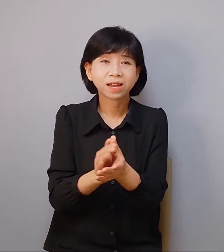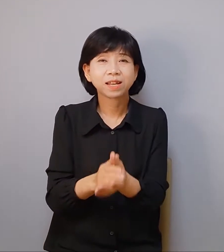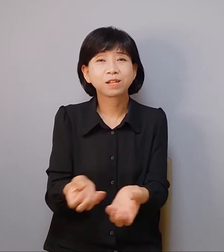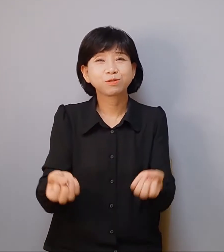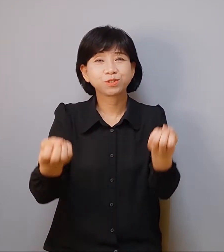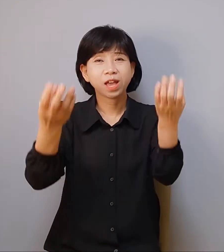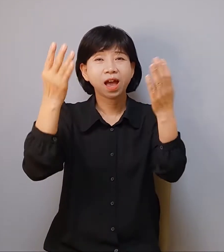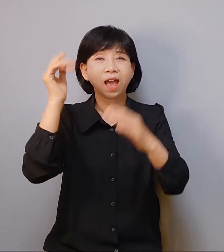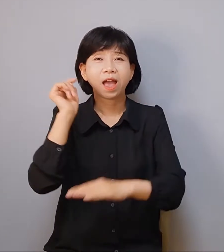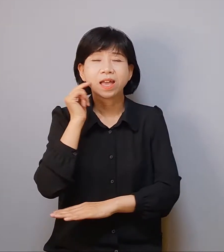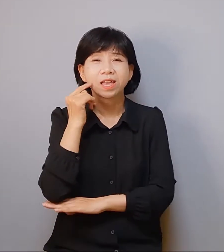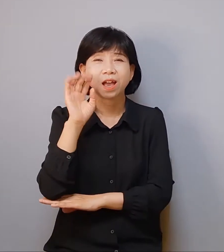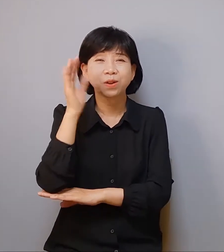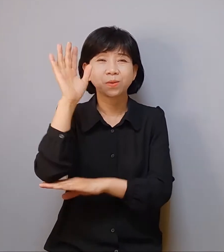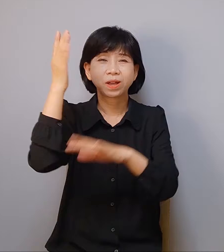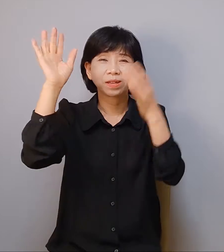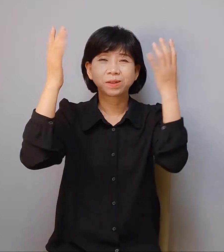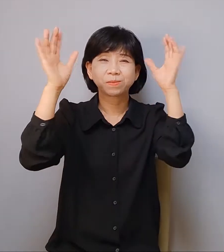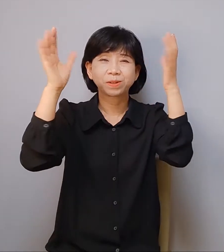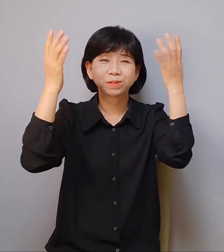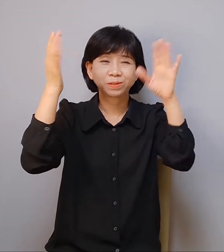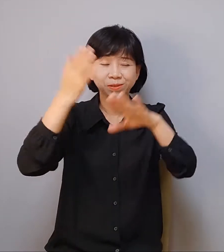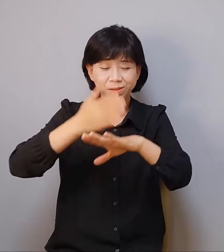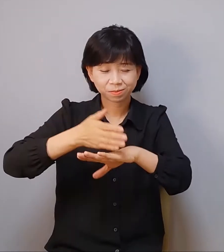영광의 박수를 돌리겠습니다. 감사합니다. 우리